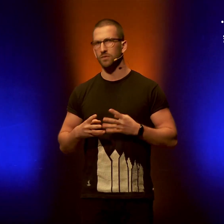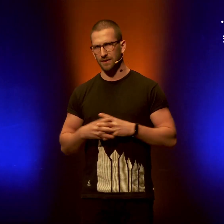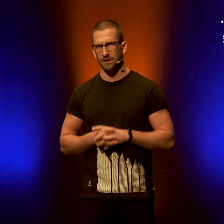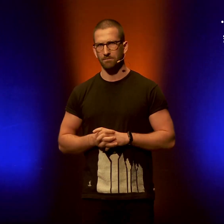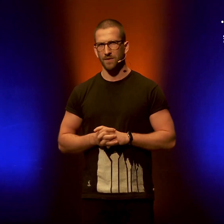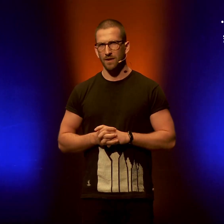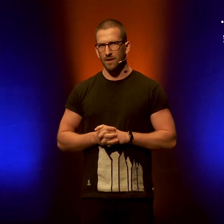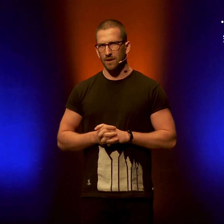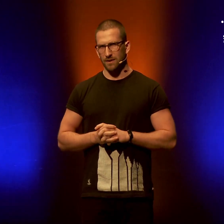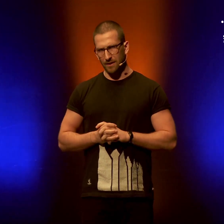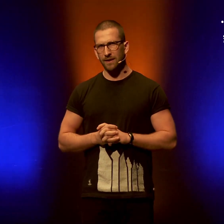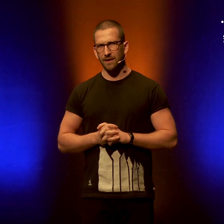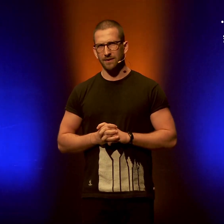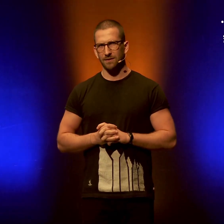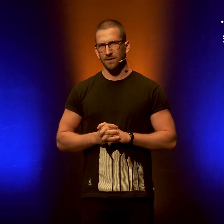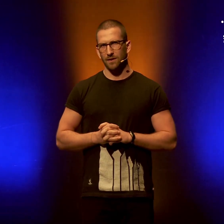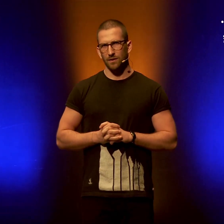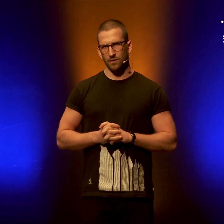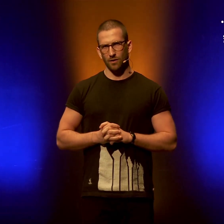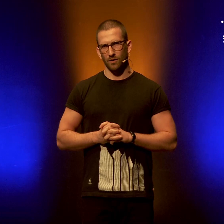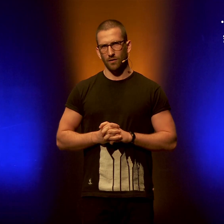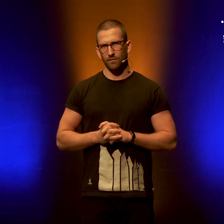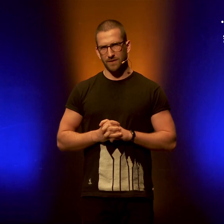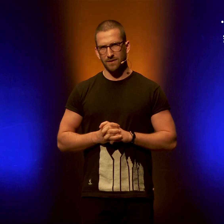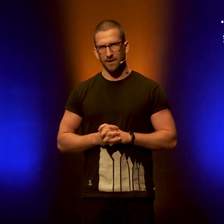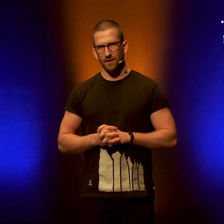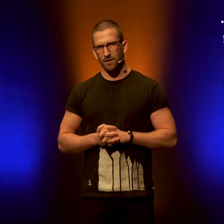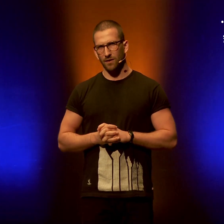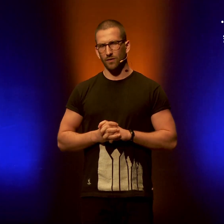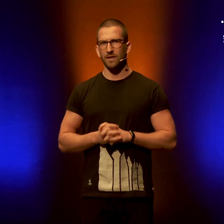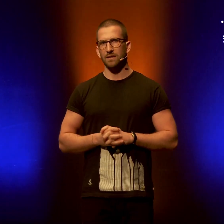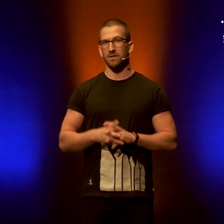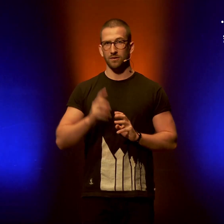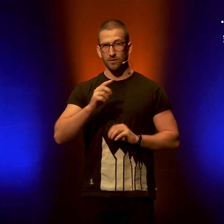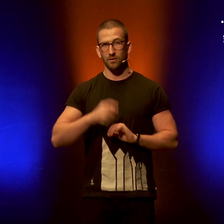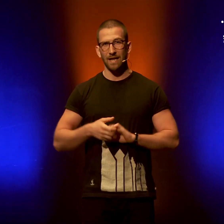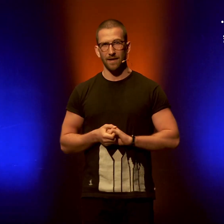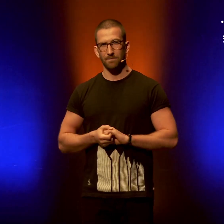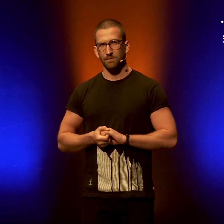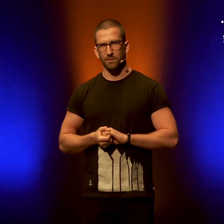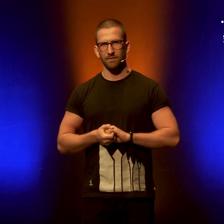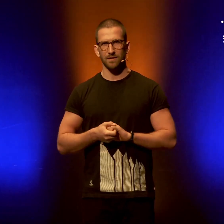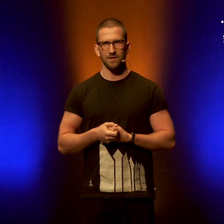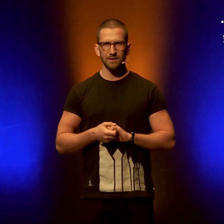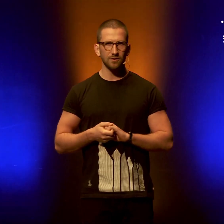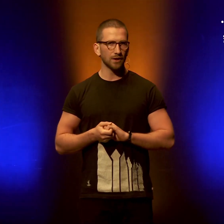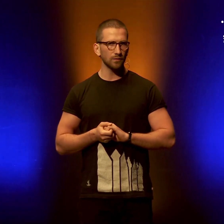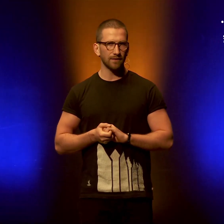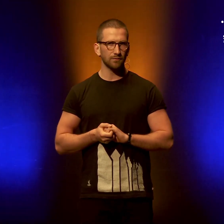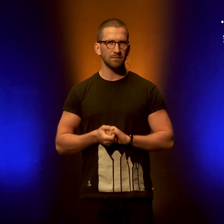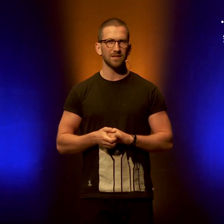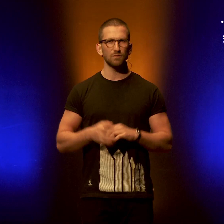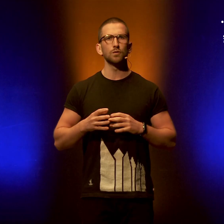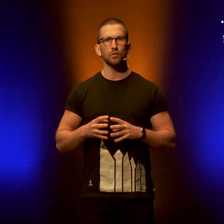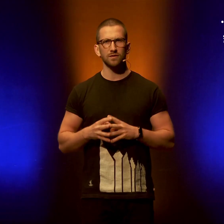językiem muzyki. Jeżeli tak jest, to w jazzie odnajdziemy się doskonale, ponieważ jest to